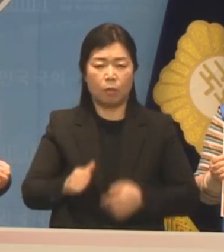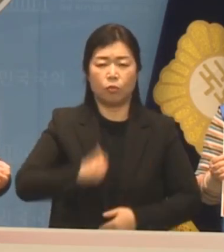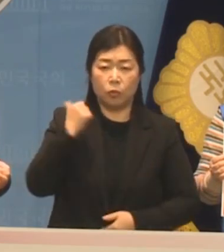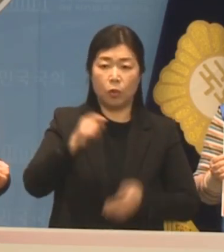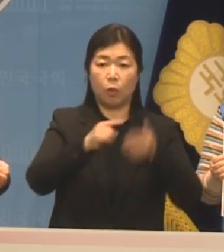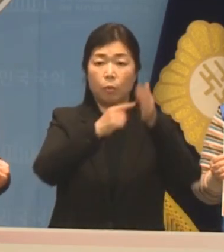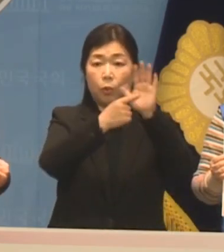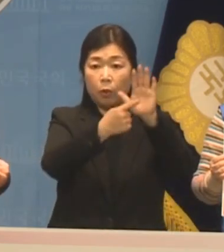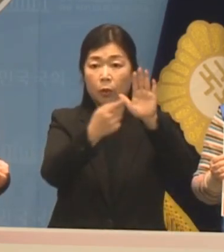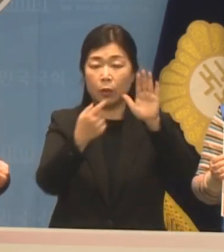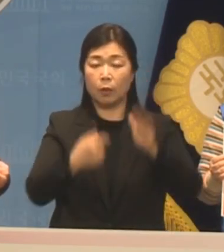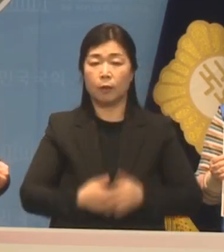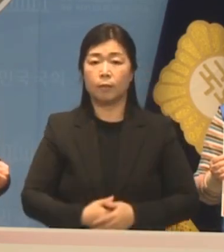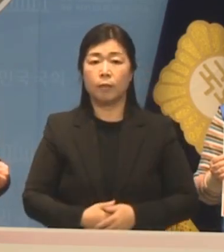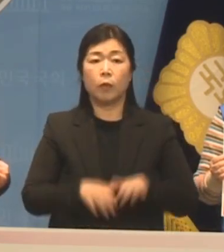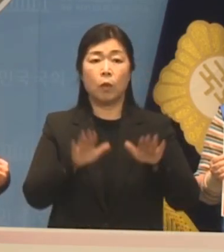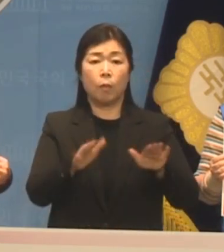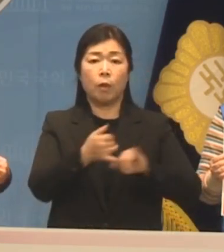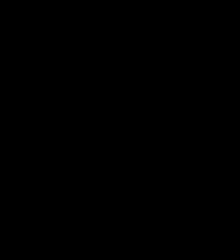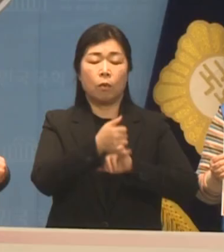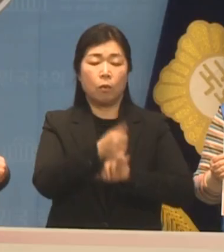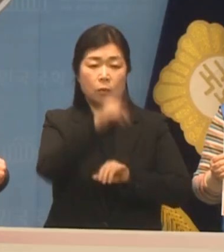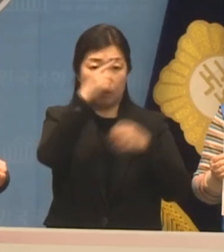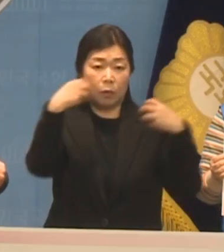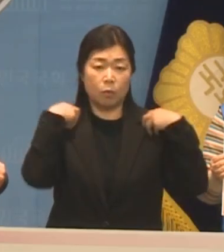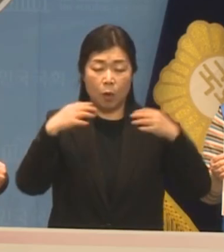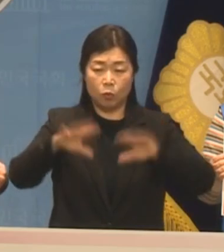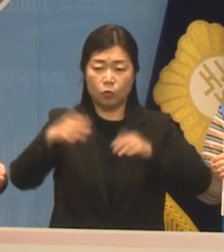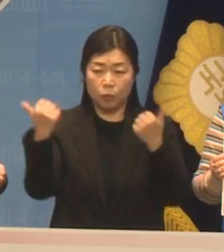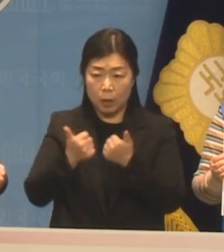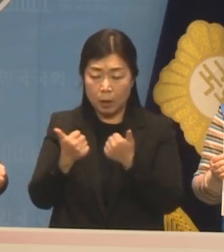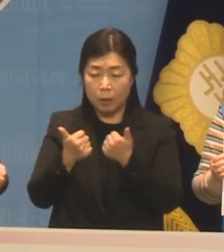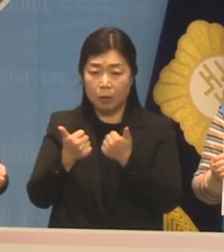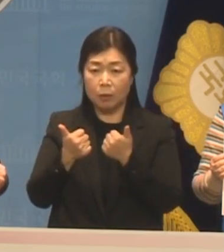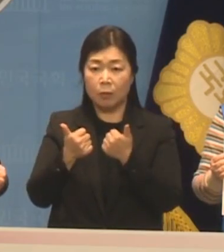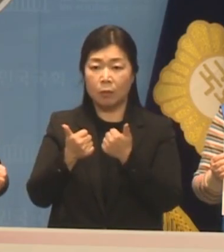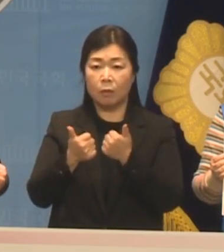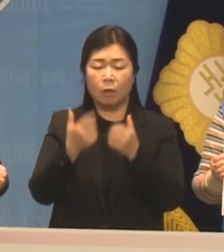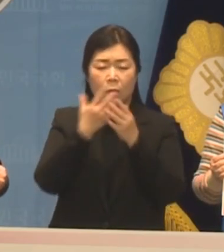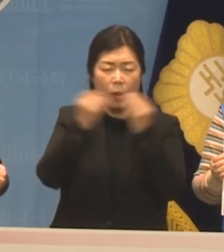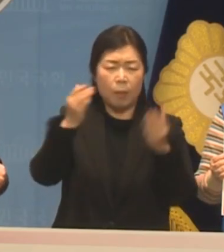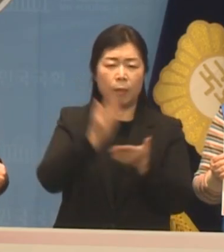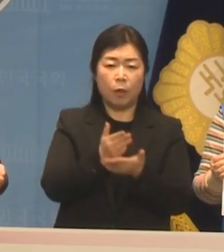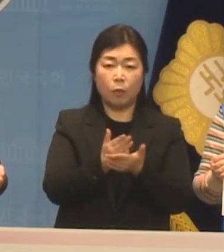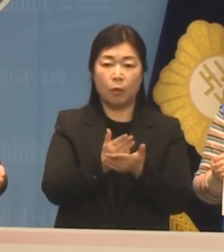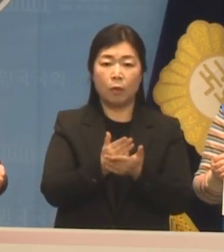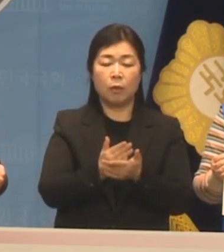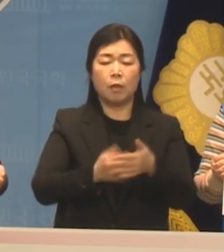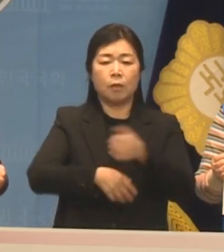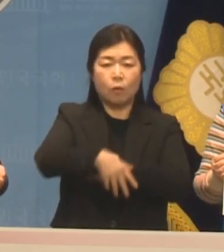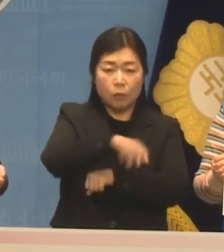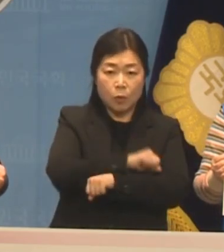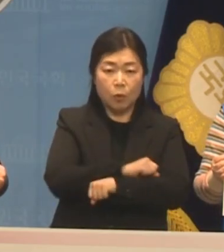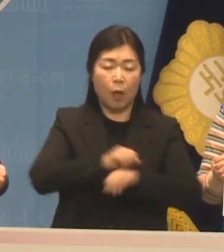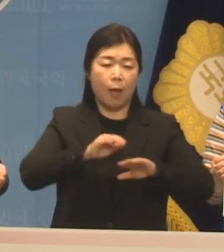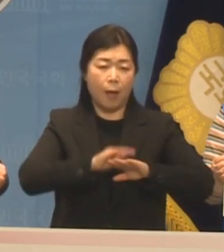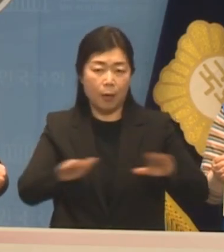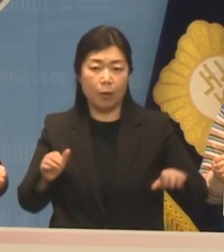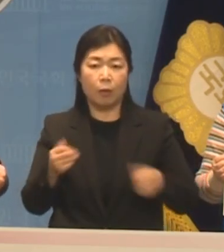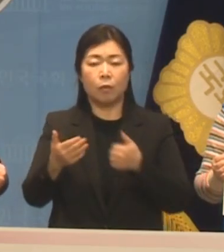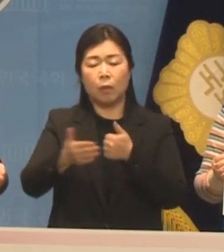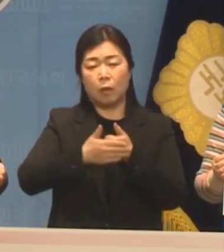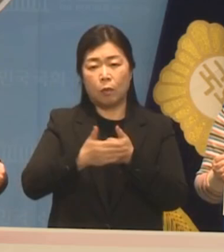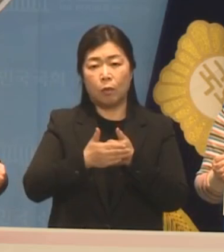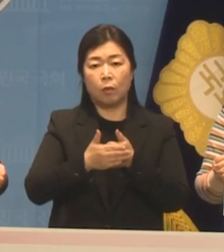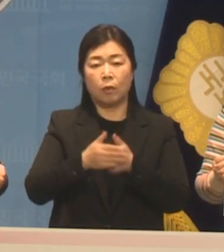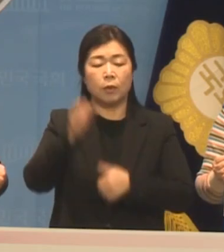표현입니다. 이번만큼은 정부와 국회에서 외면하지 말고 적극적으로 해결해